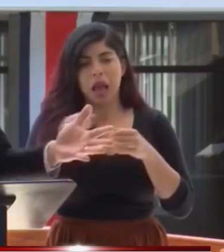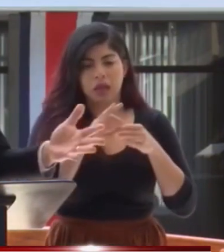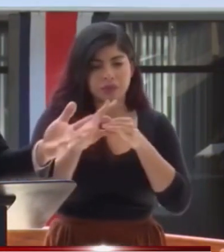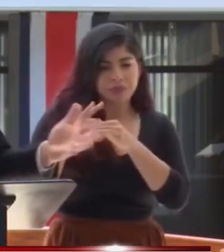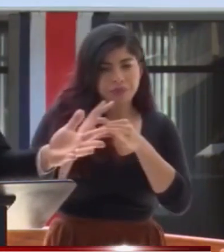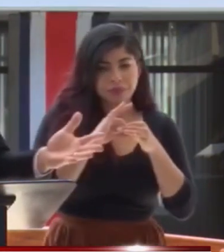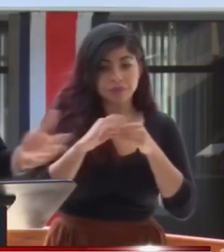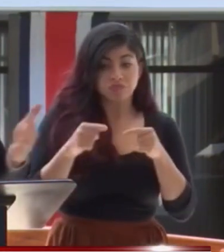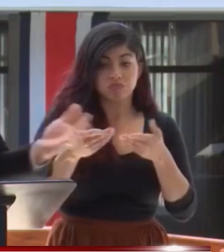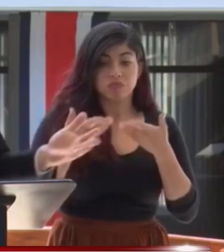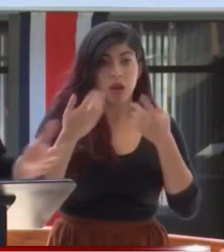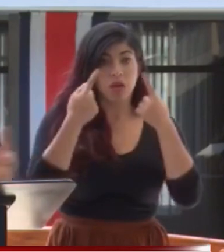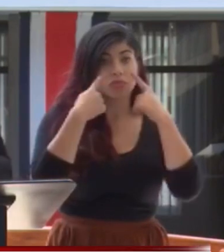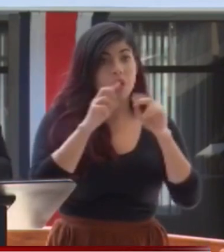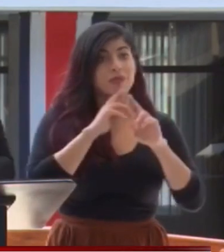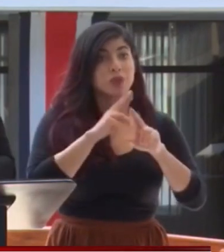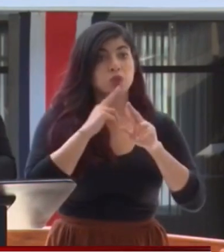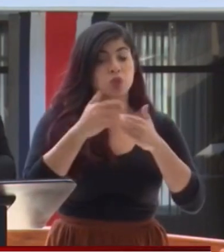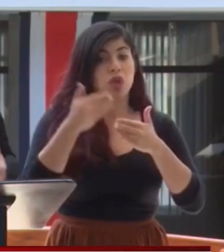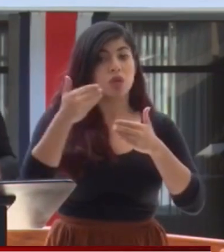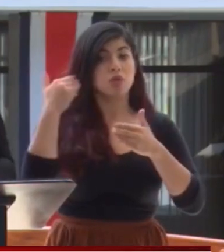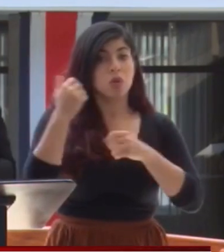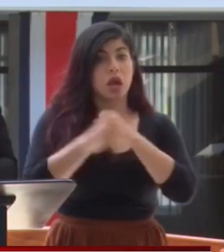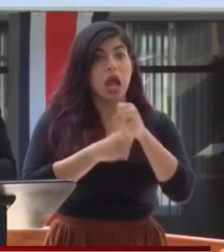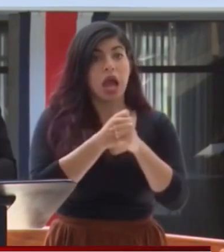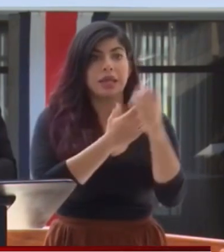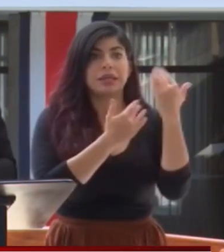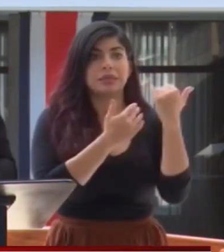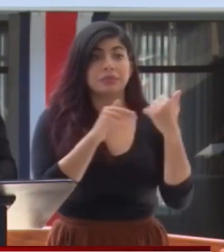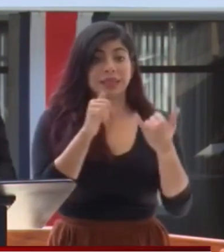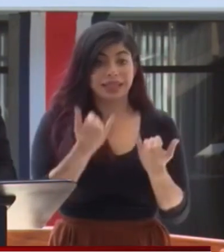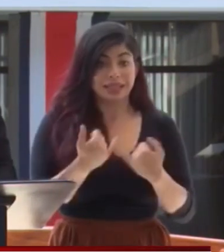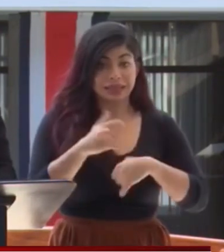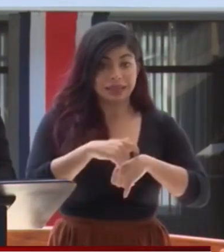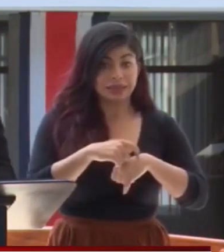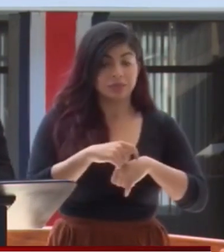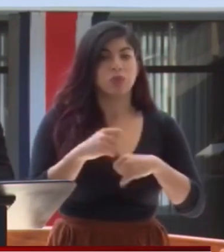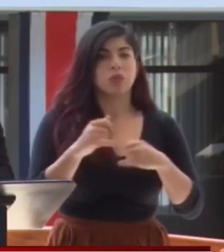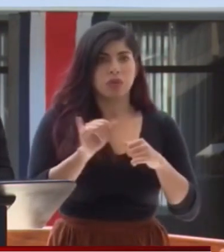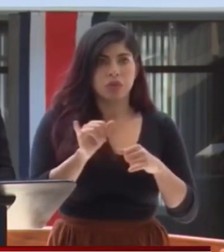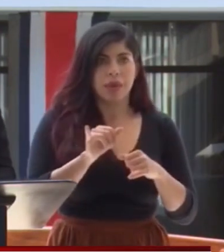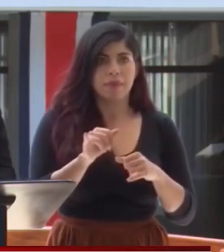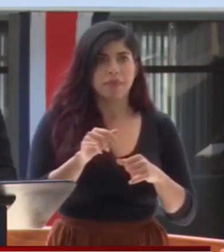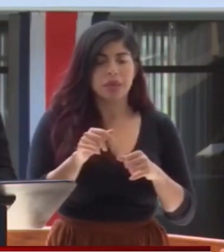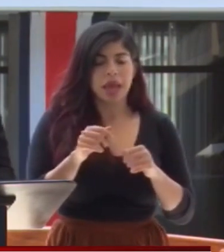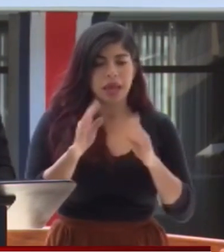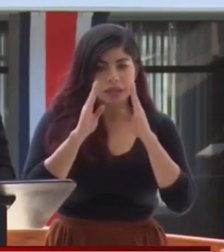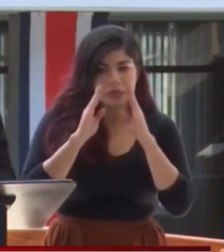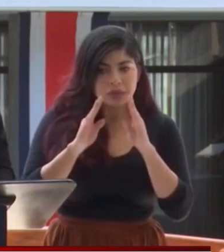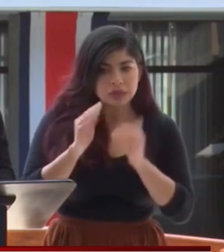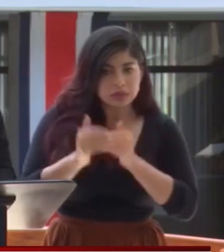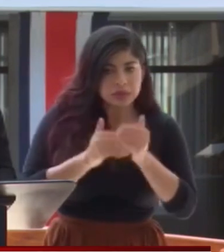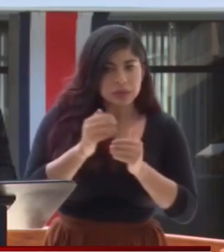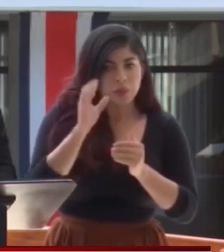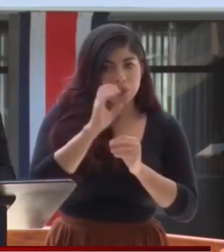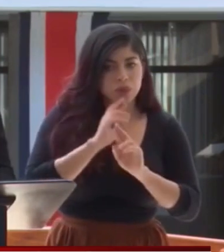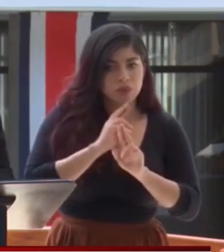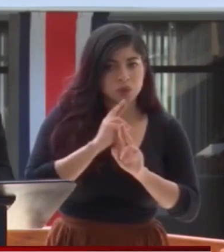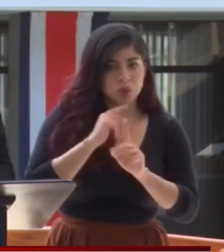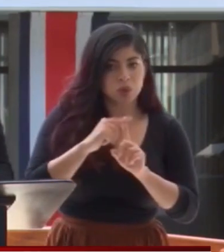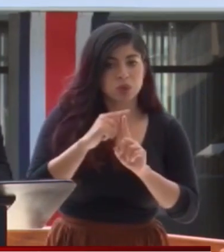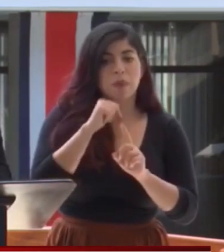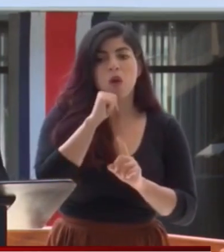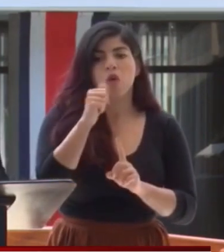vecino de Panamá. Eso ha dado resultados en los últimos años y esperamos que en esta ocasión también con un seguimiento sea algo que